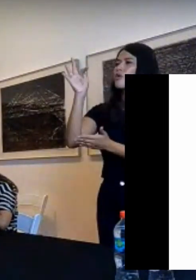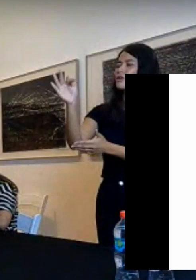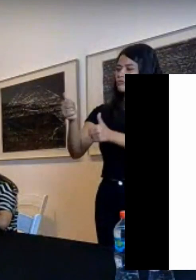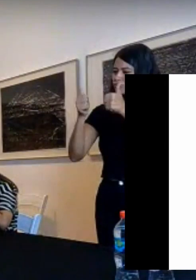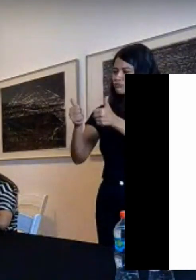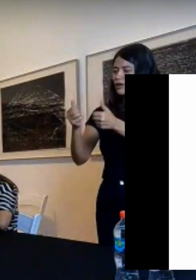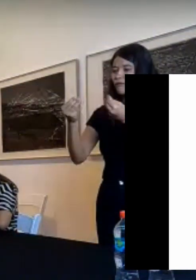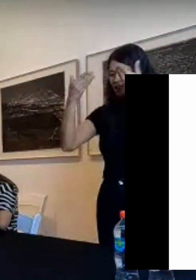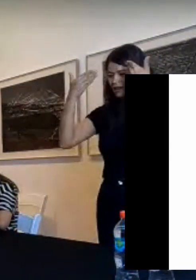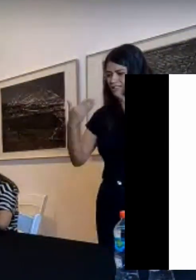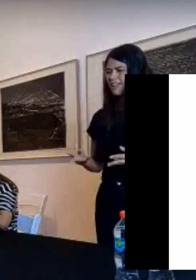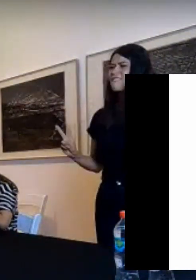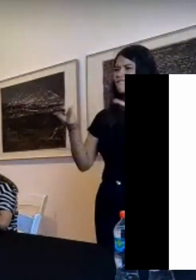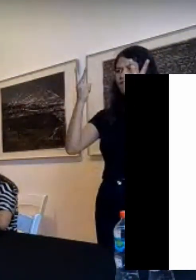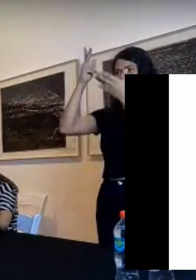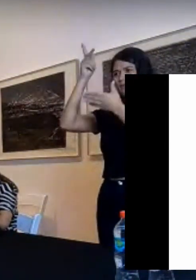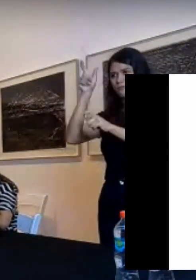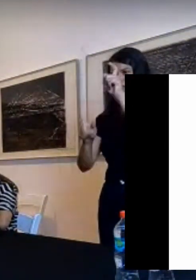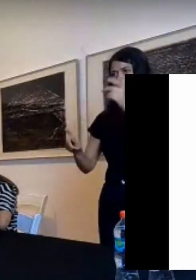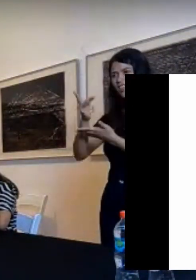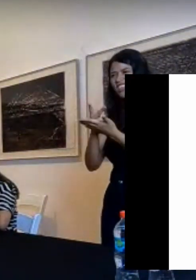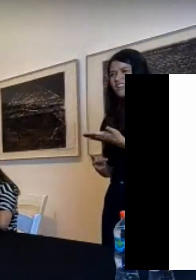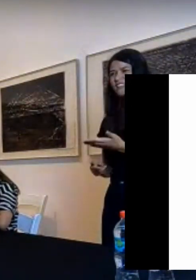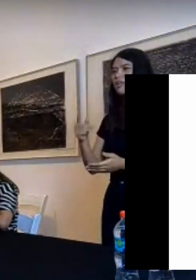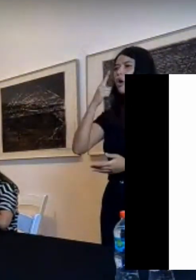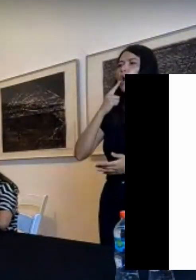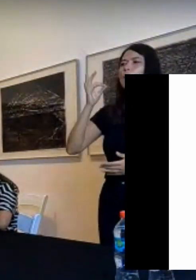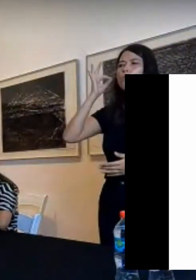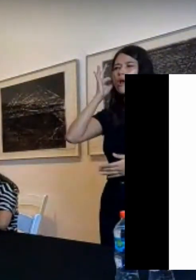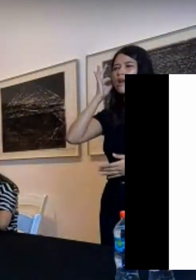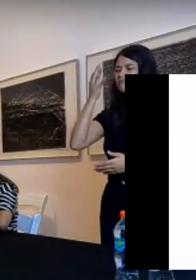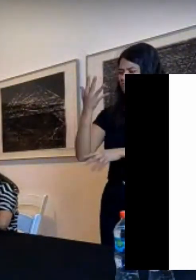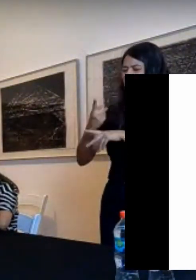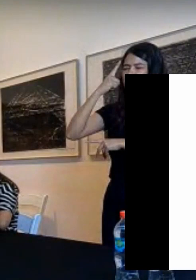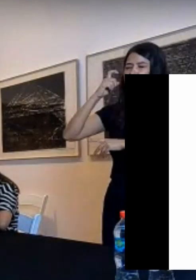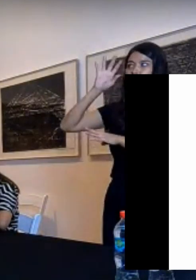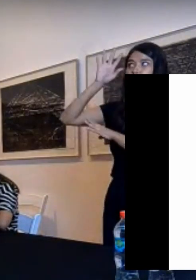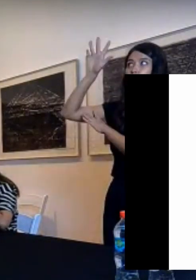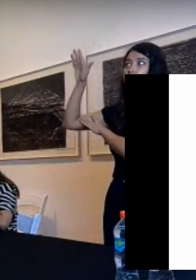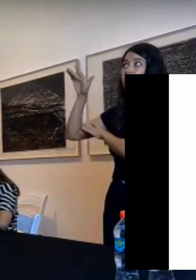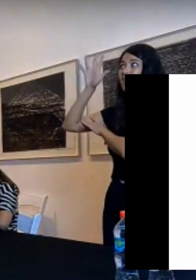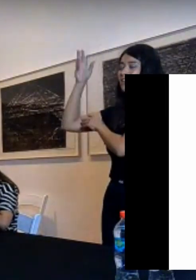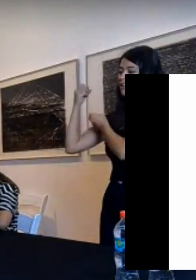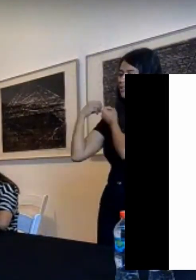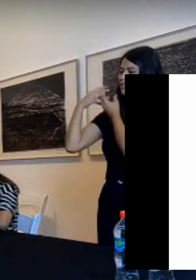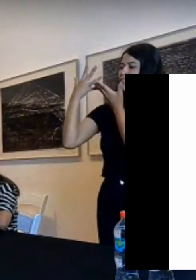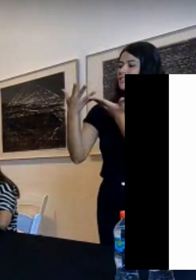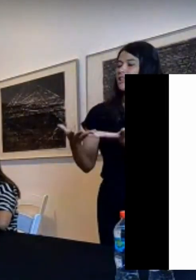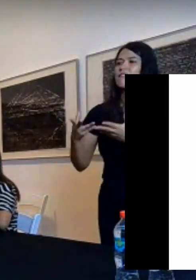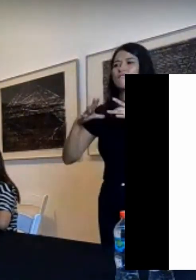Y viven los artistas, que son los hombres y las mujeres de imaginación que quieren crear felicidad